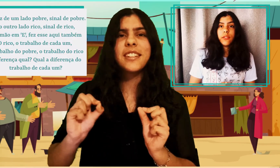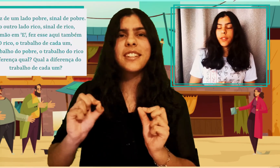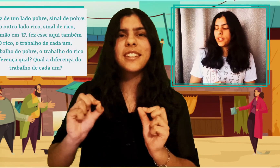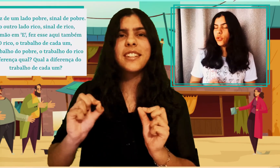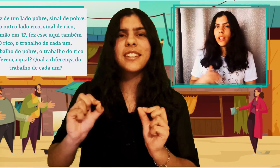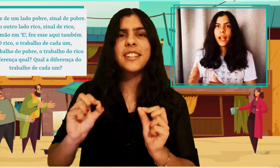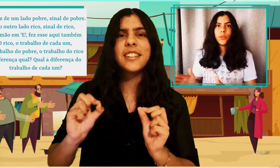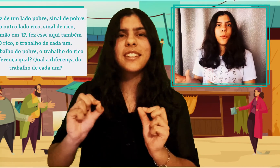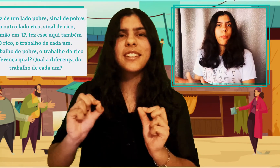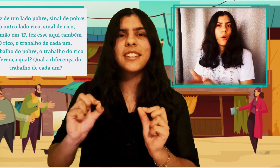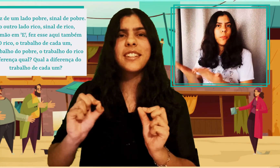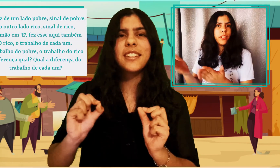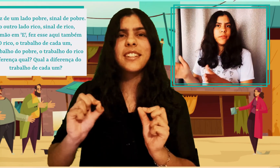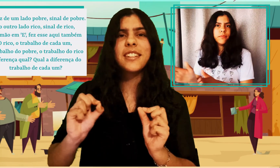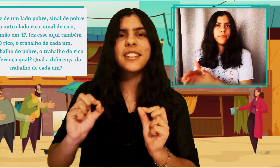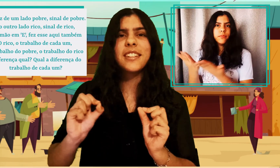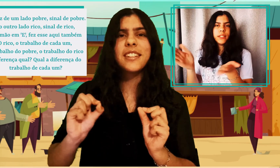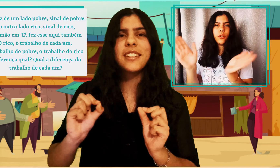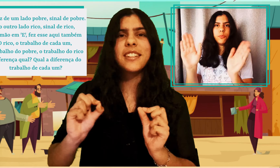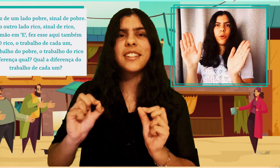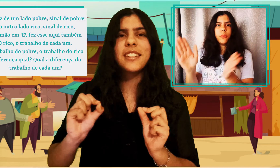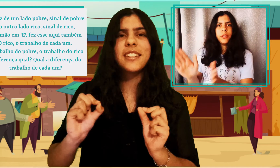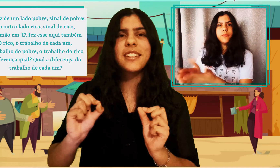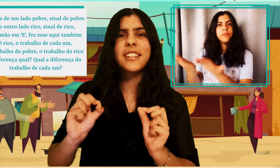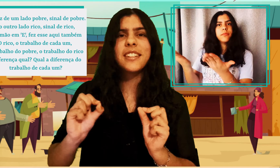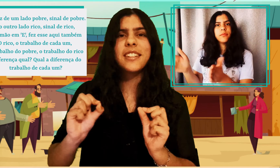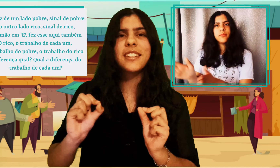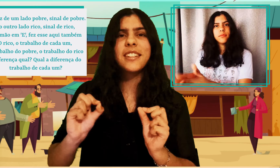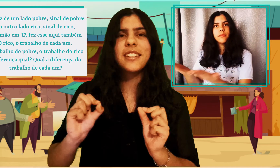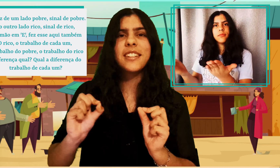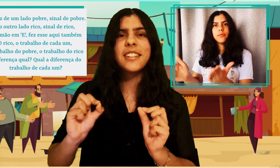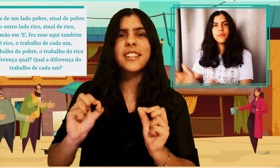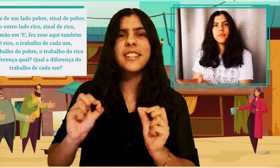Então, ela fez, de um lado, o pobre, sinal de pobre.